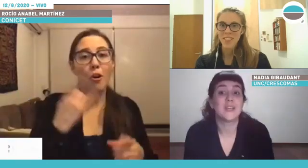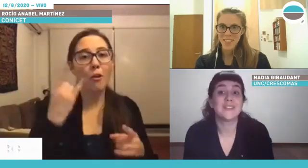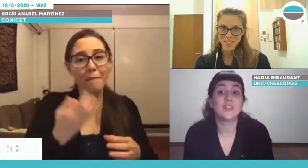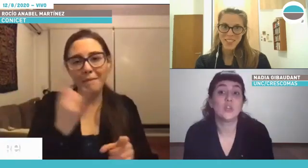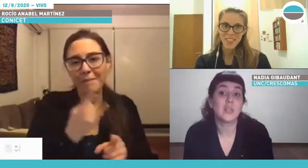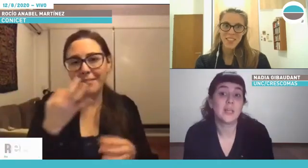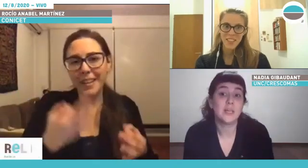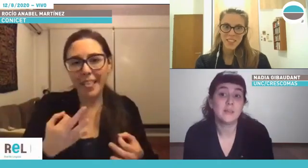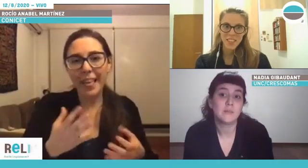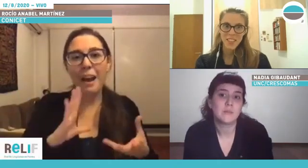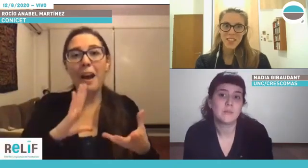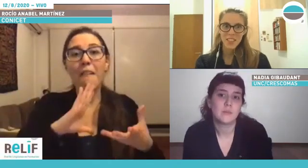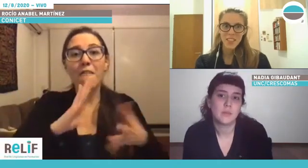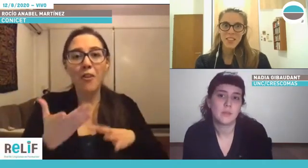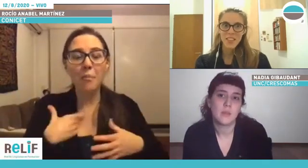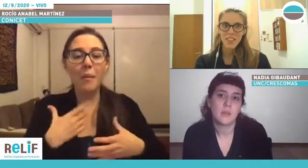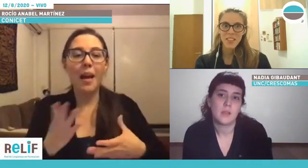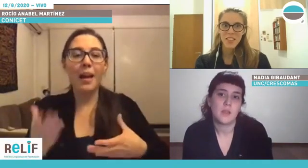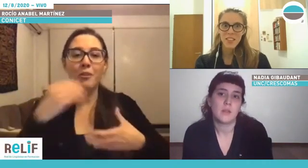La comunidad sorda